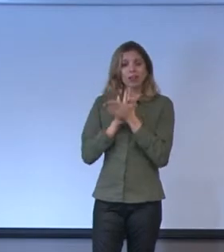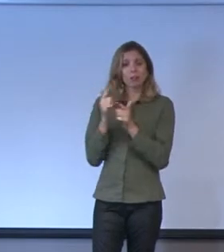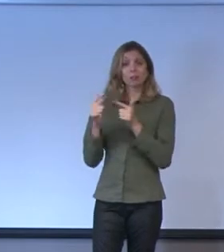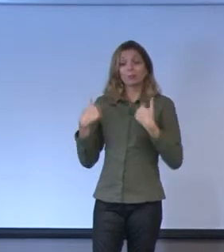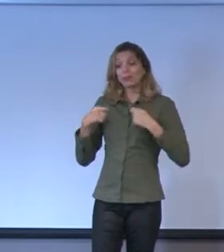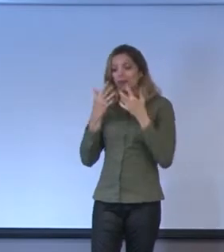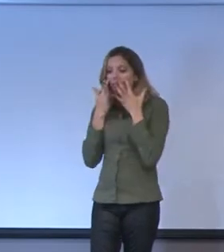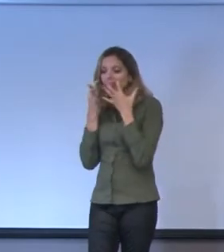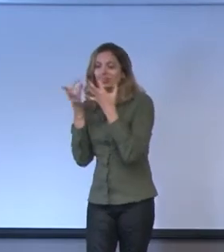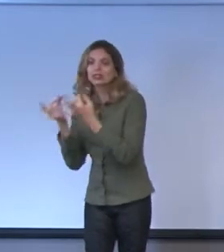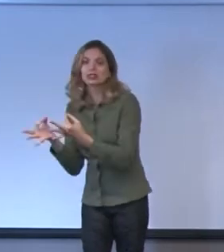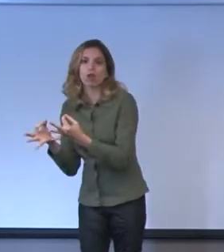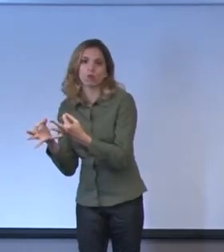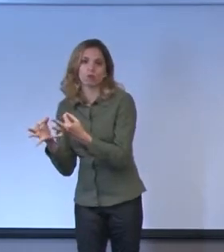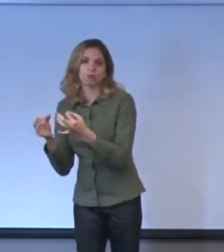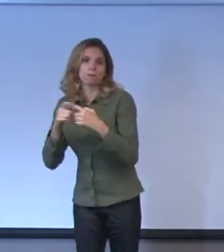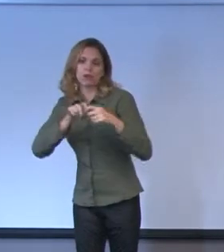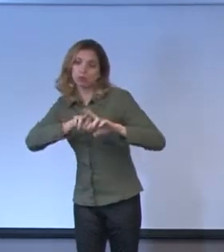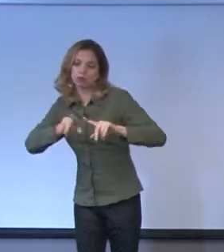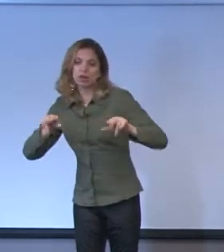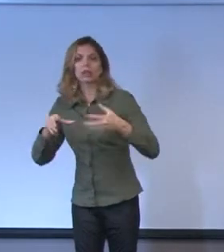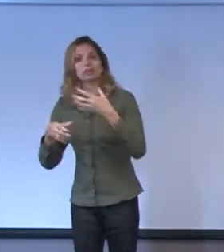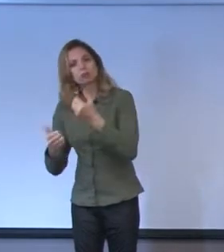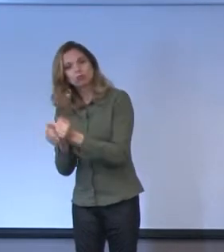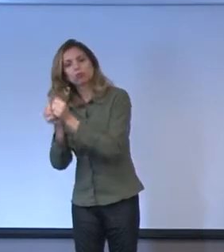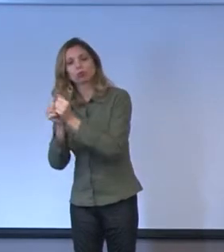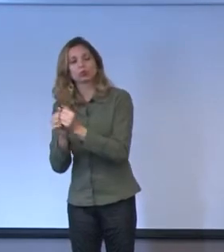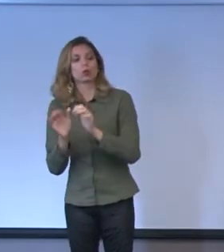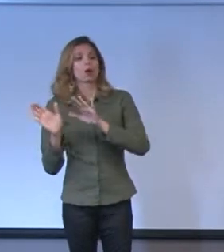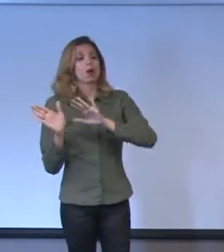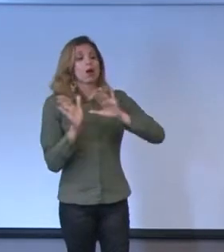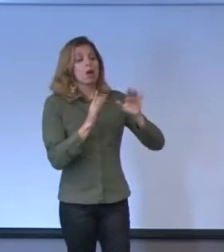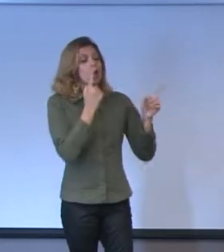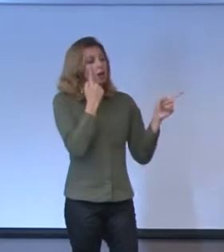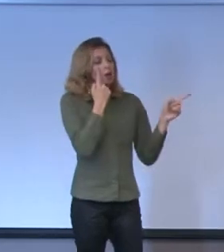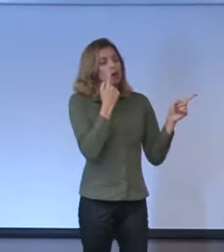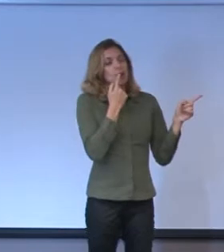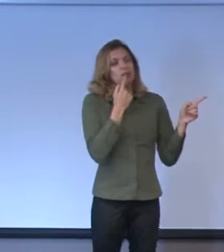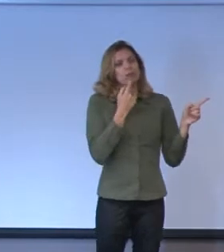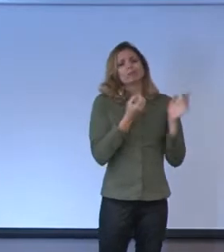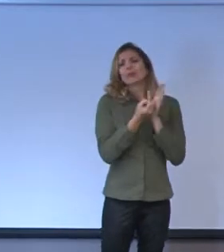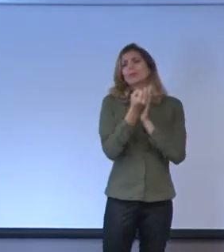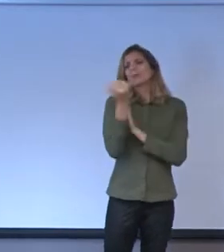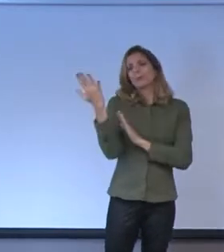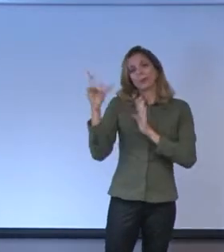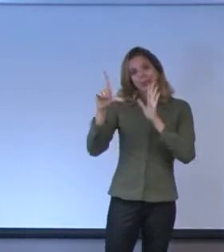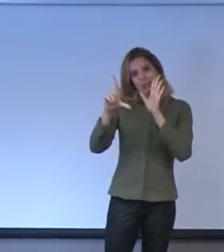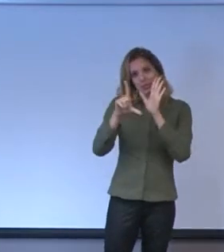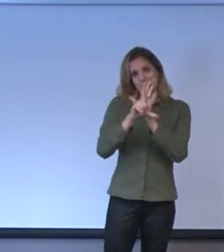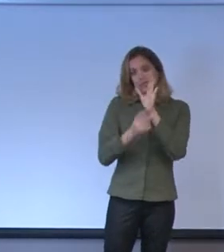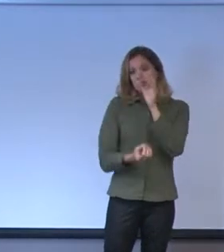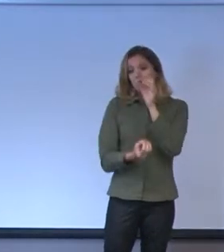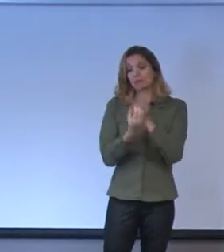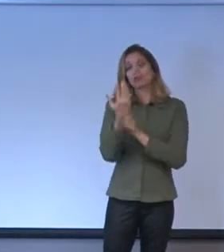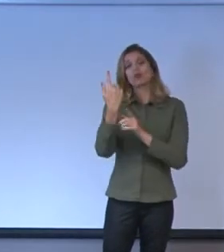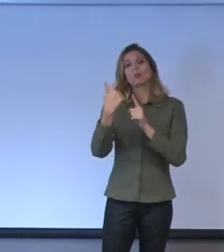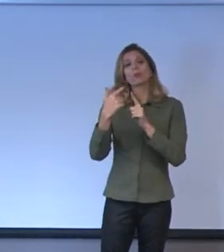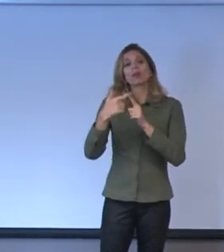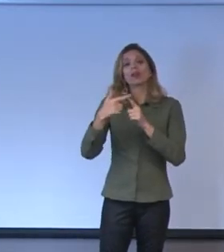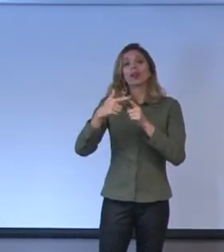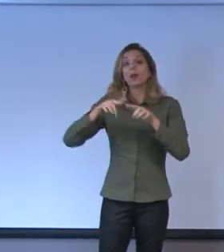Só complementando, as leis, né, muitas das leis, elas surgem a partir de mobilizações sociais.